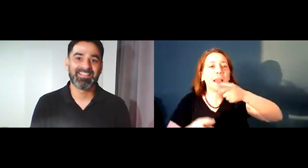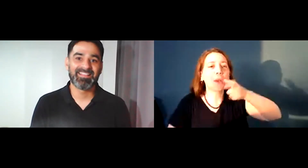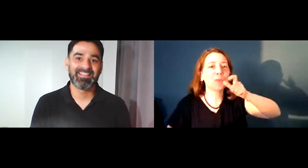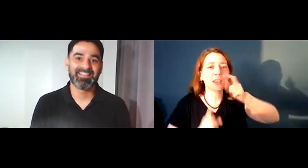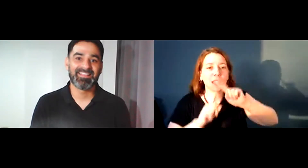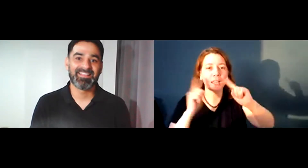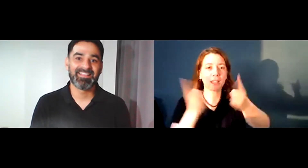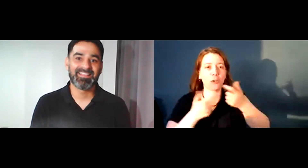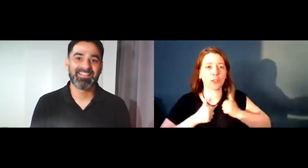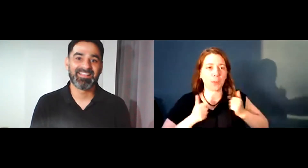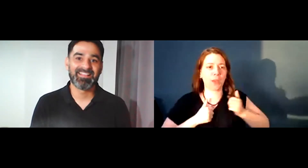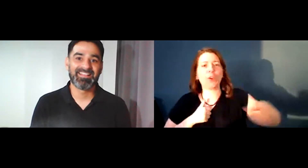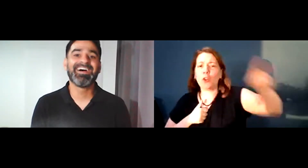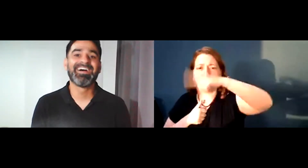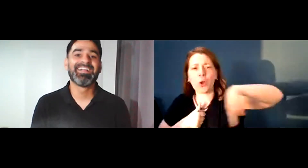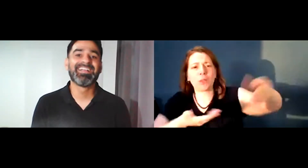Y la salta.